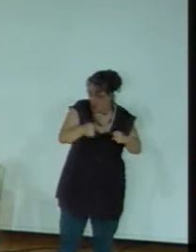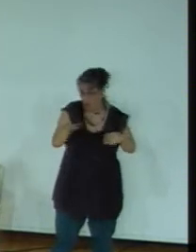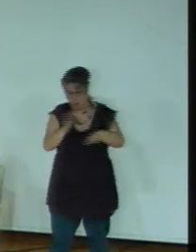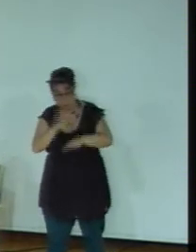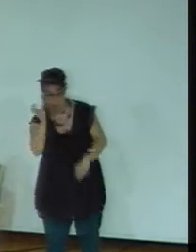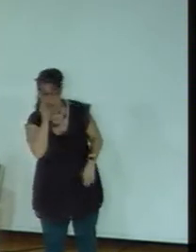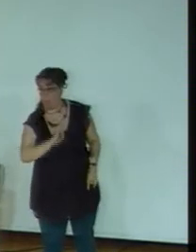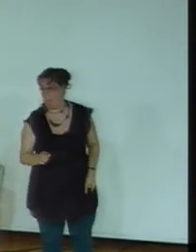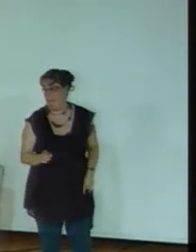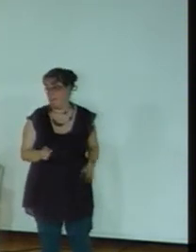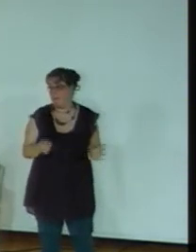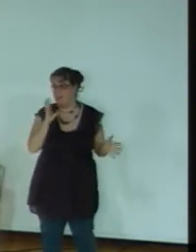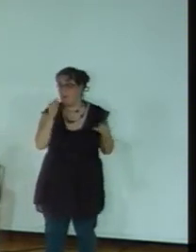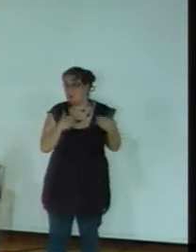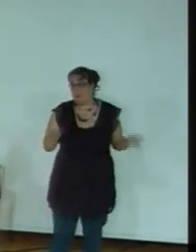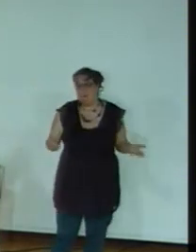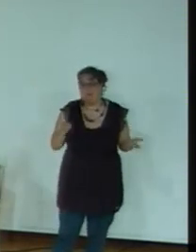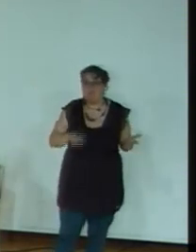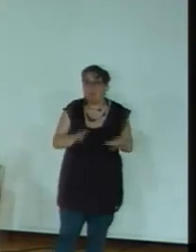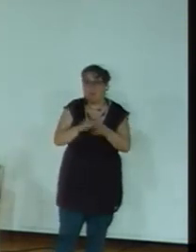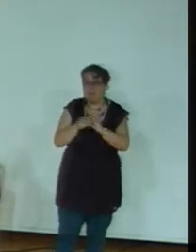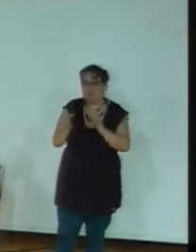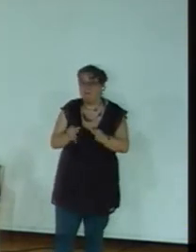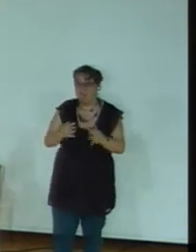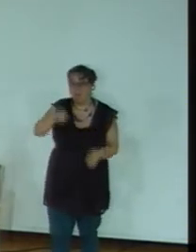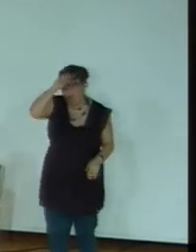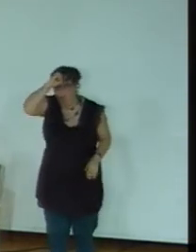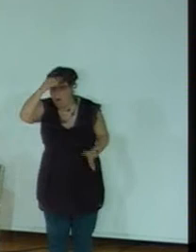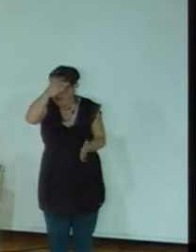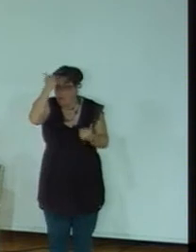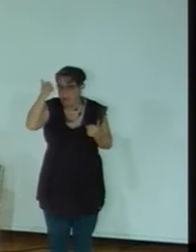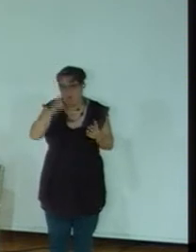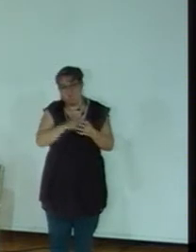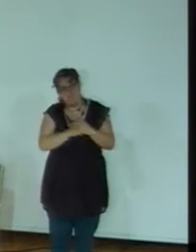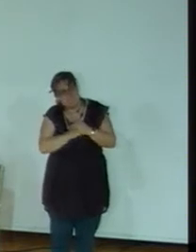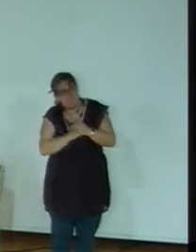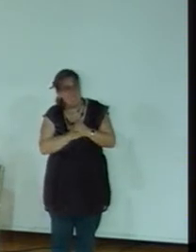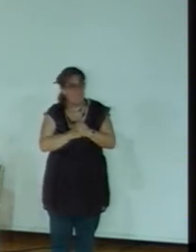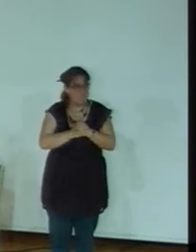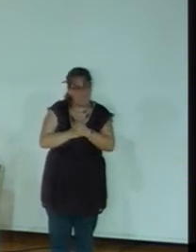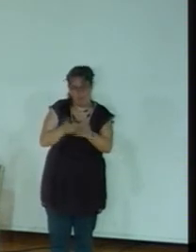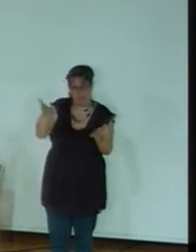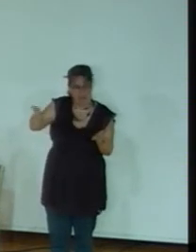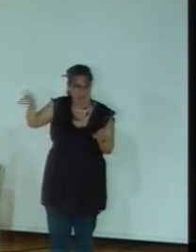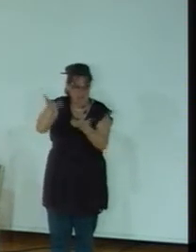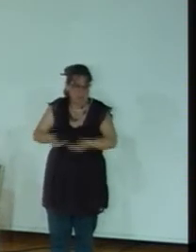n'est pas uniquement une question d'ignorance des hommes politiques, il y a bien, dans le cas des lois, une volonté